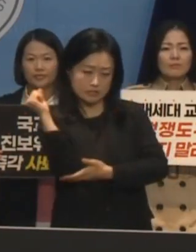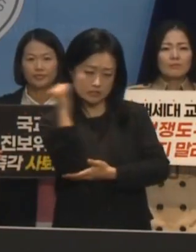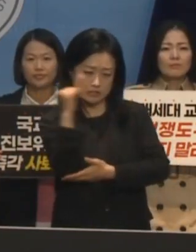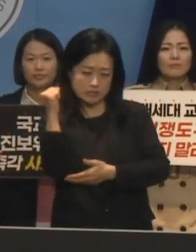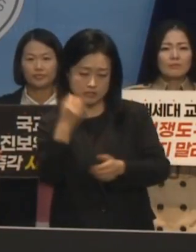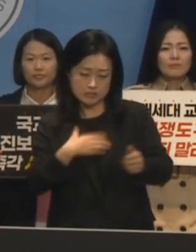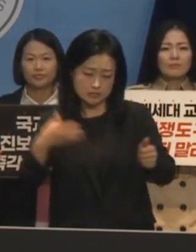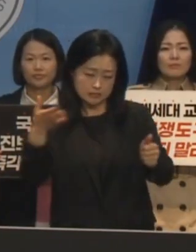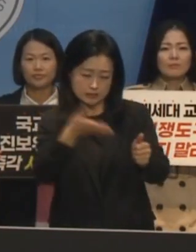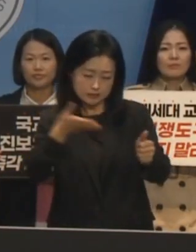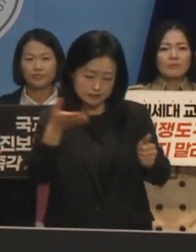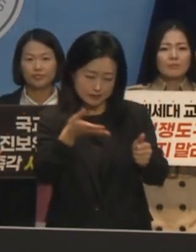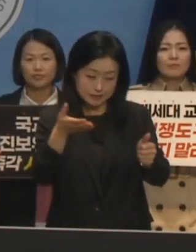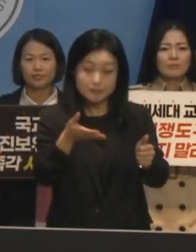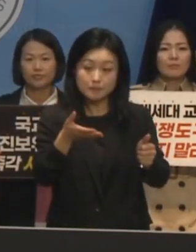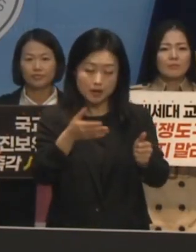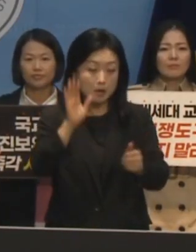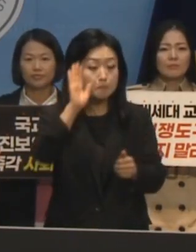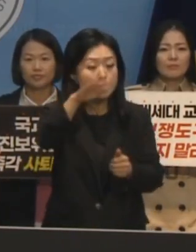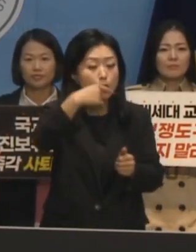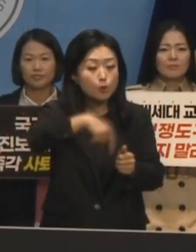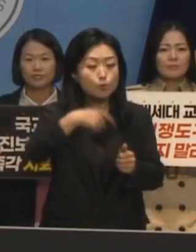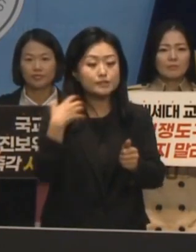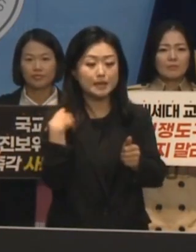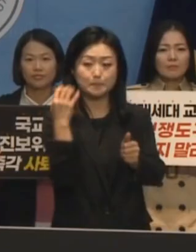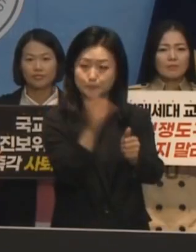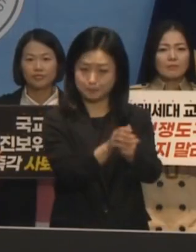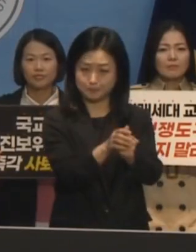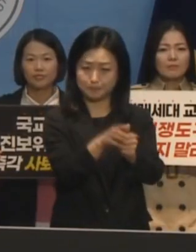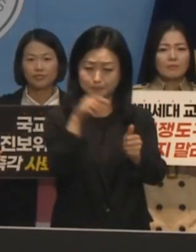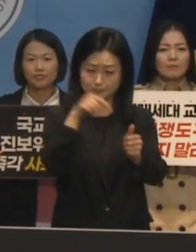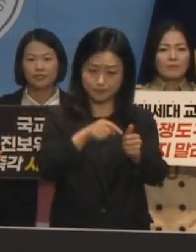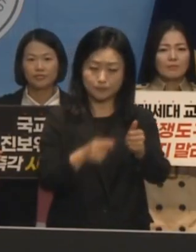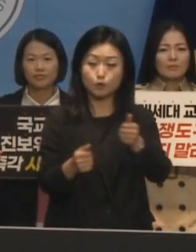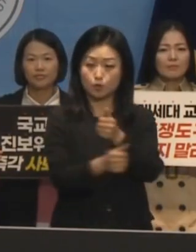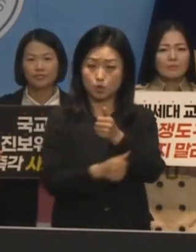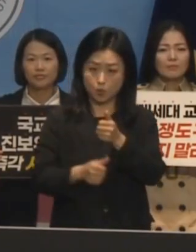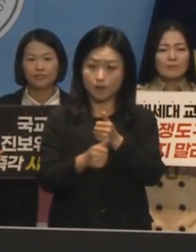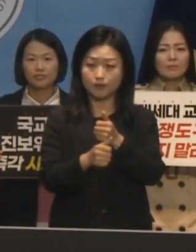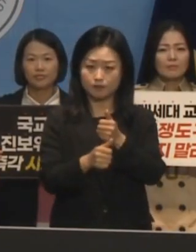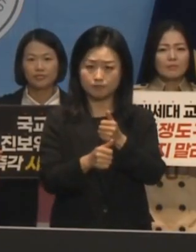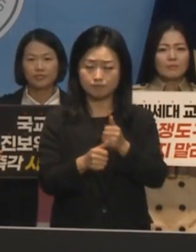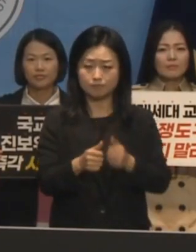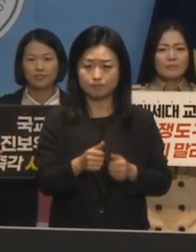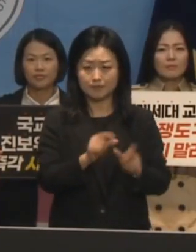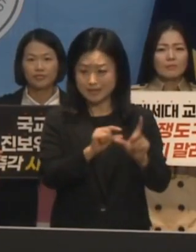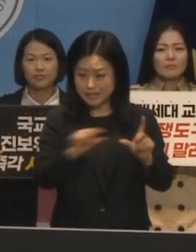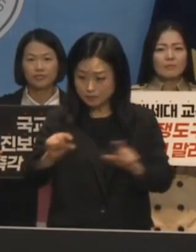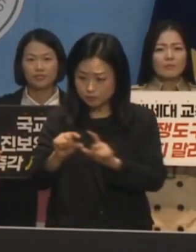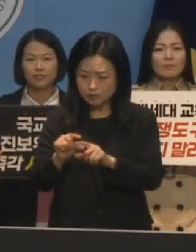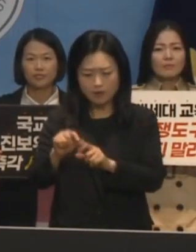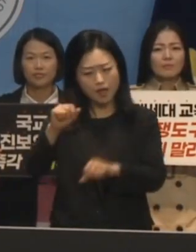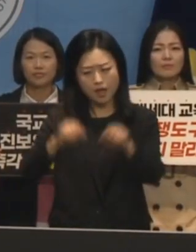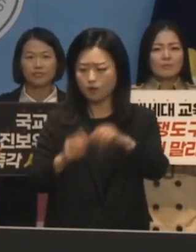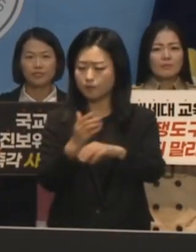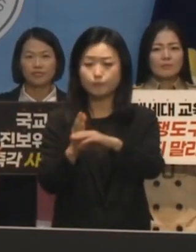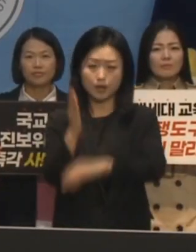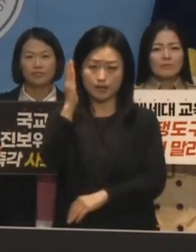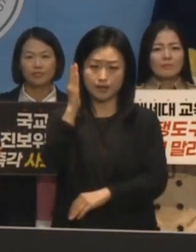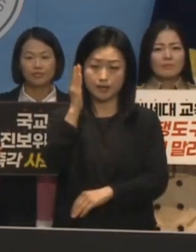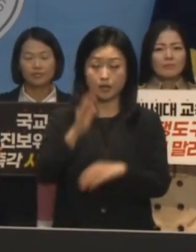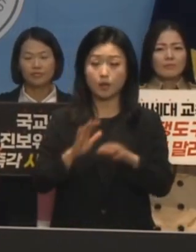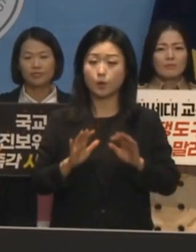있습니다. 이는 미래 교육을 책임지고 있는 국가교육위원회 위원으로서 해서는 안 되는 일입니다. 오늘